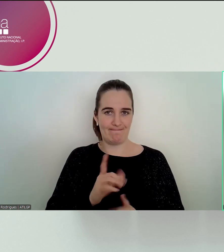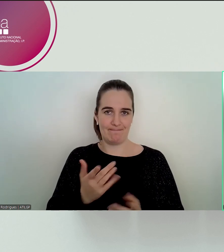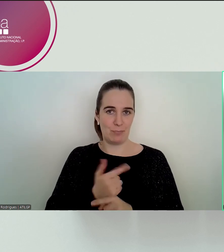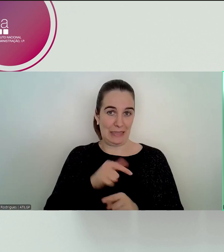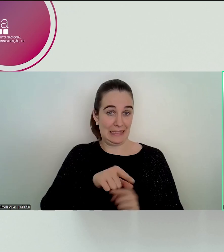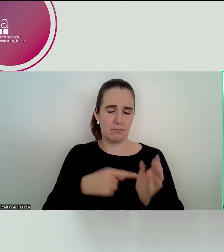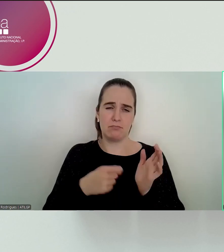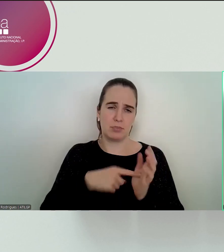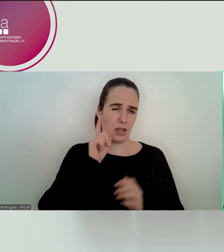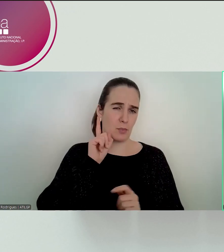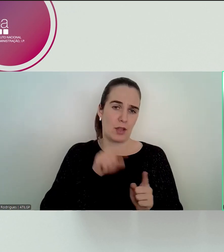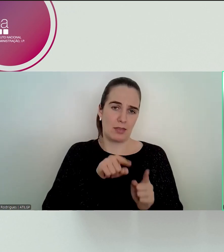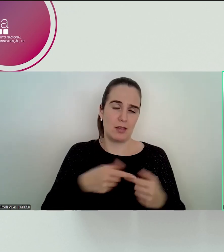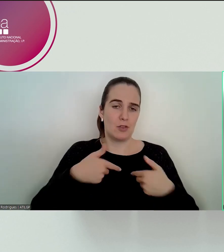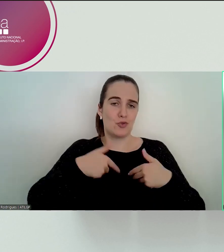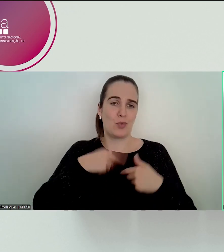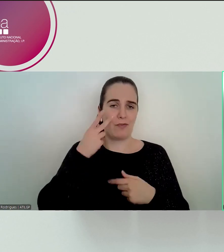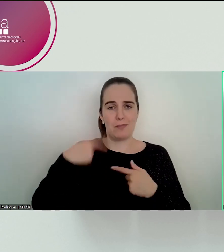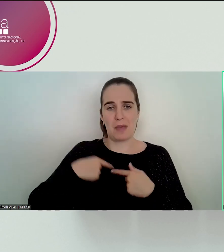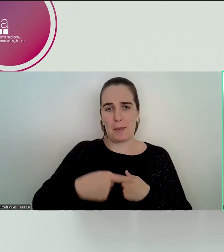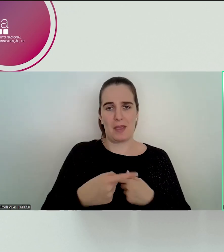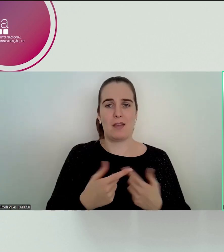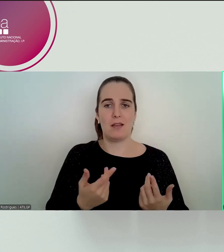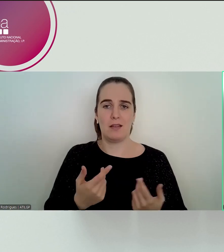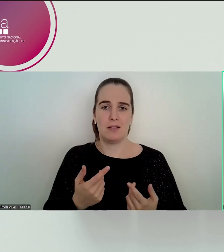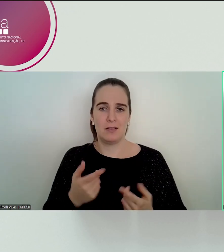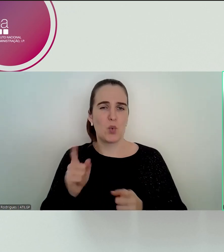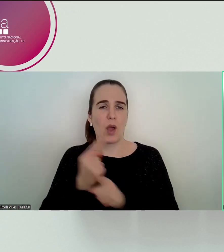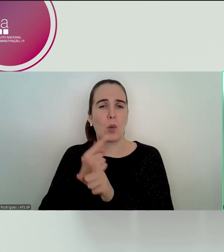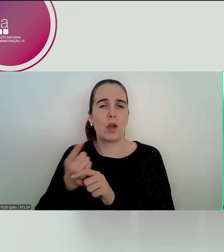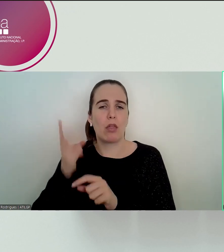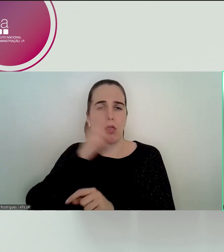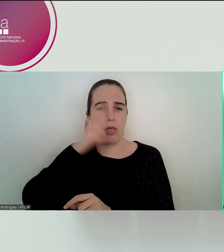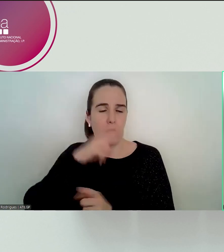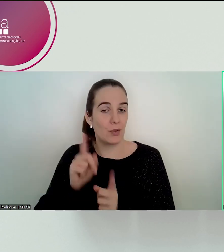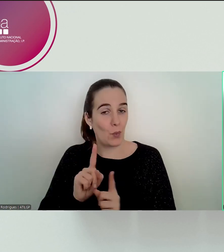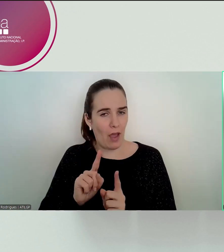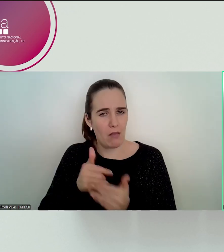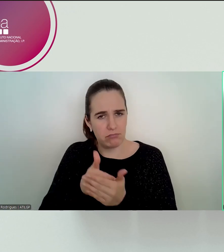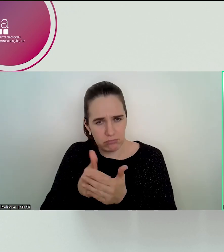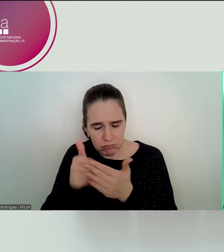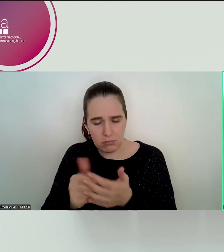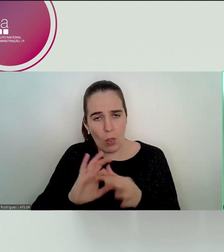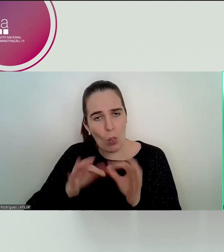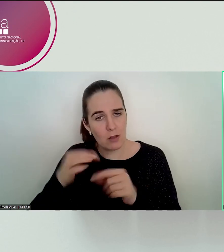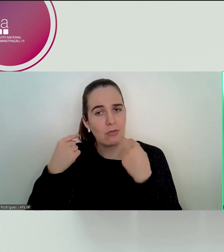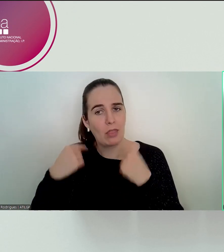correta, isto é, não como sendo burocracia. sendo as regras e os procedimentos necessários ao